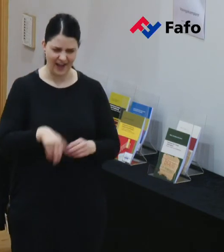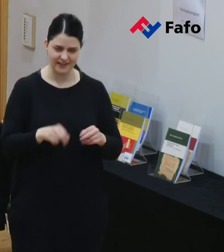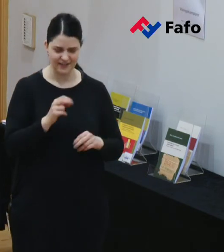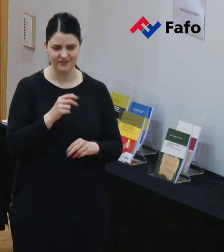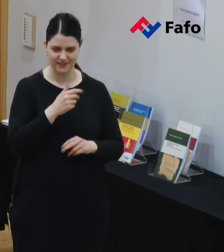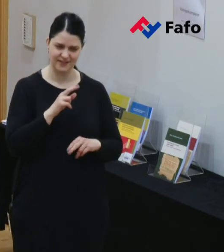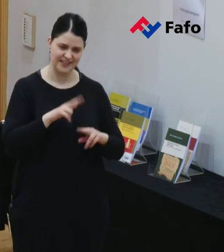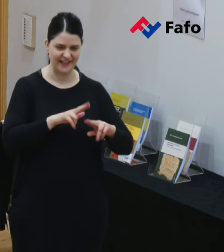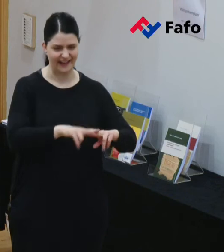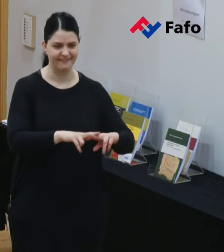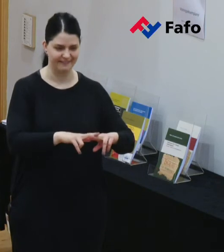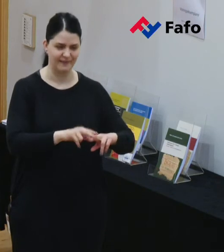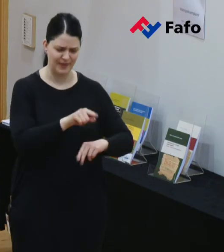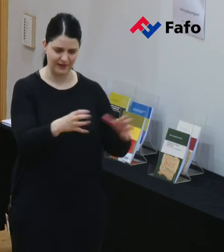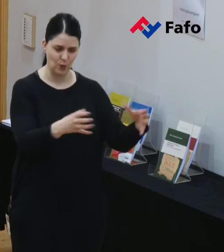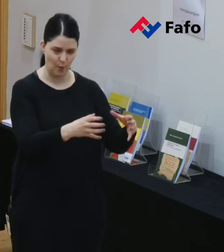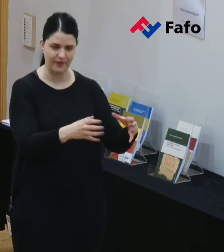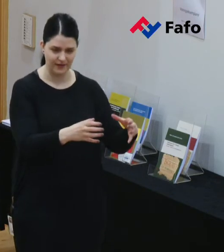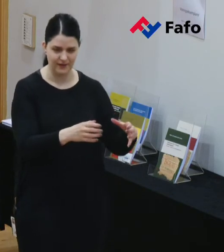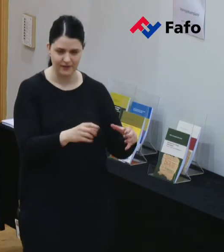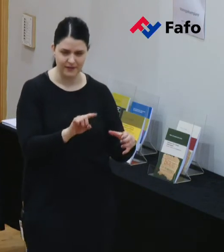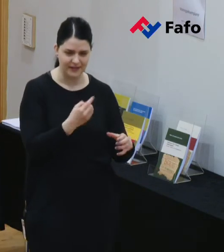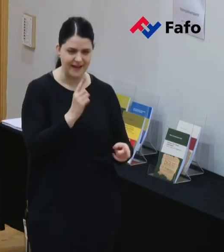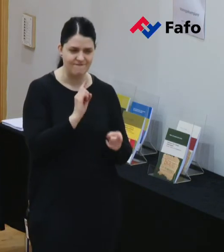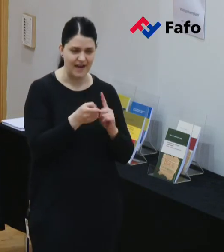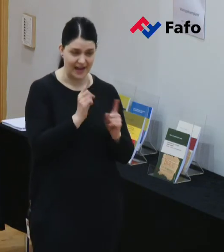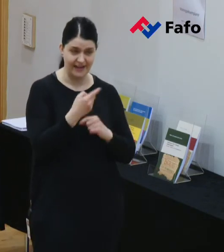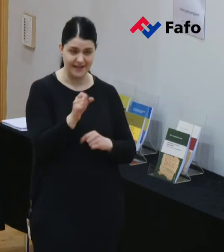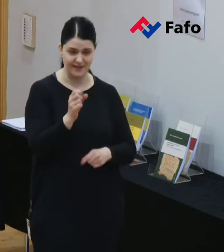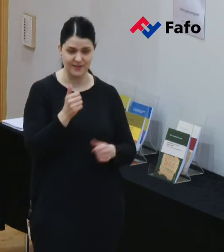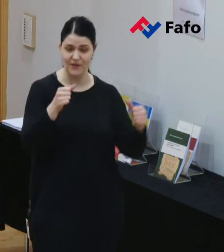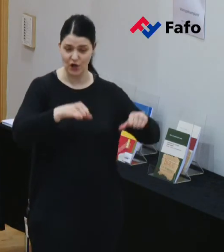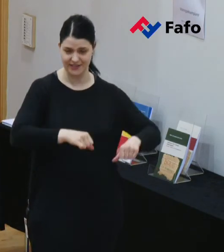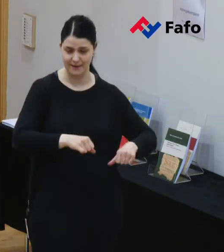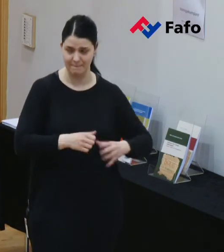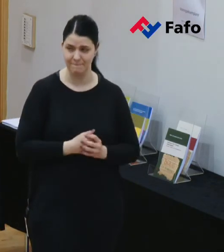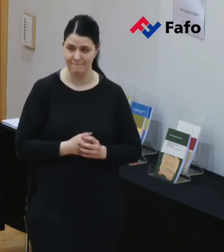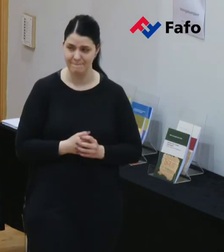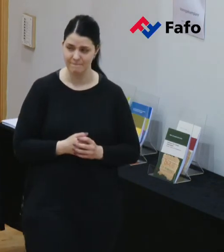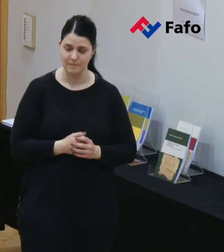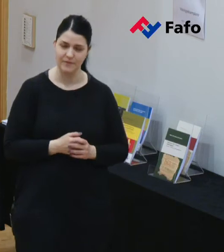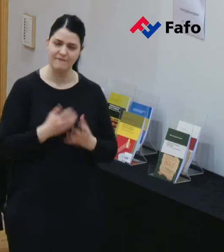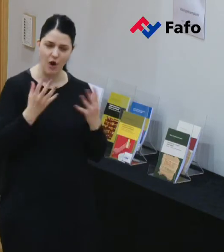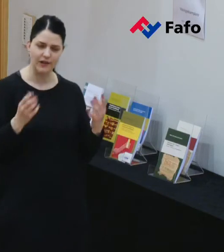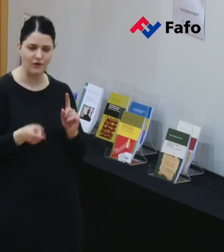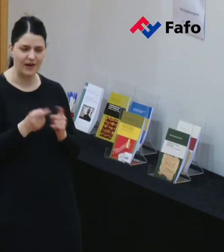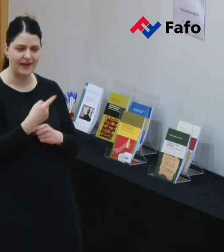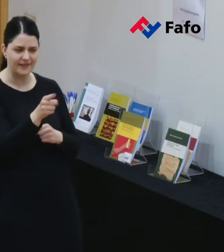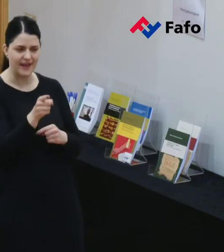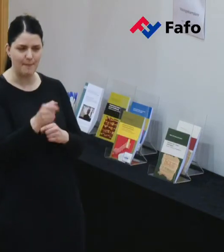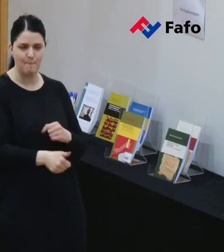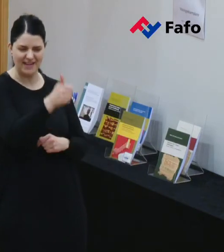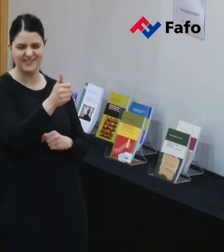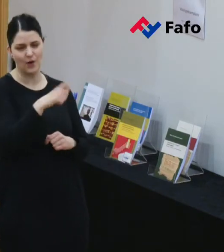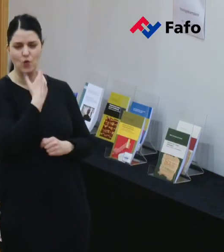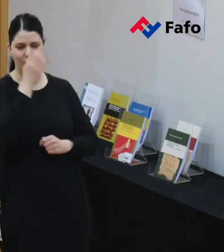akkurat denne brukergruppen, at man nettopp velger de svakeste, men i de fleste andre tilfeller velger man de unge gutta som har størst mulighet